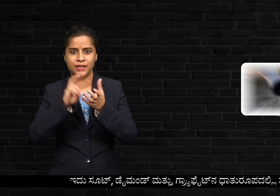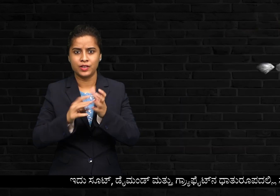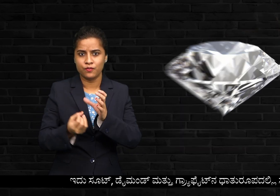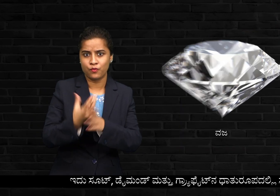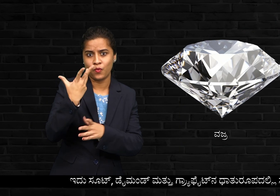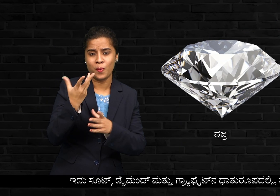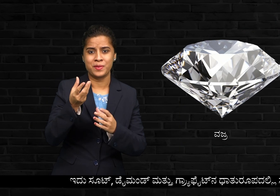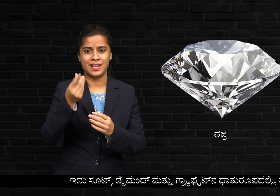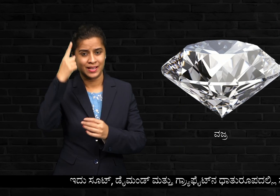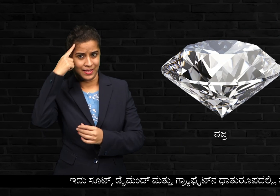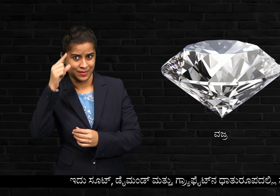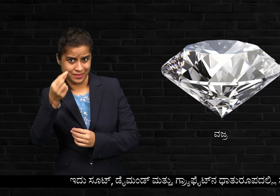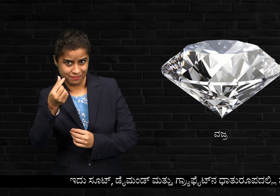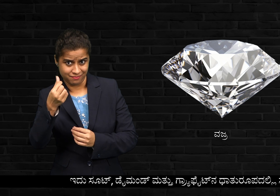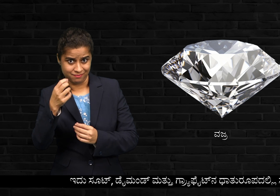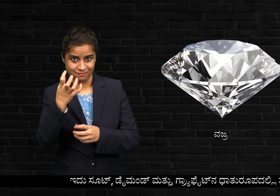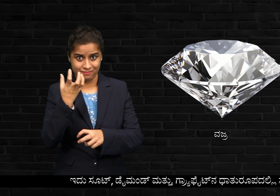ರೂಪದಲ್ಲಿ ಸಂಭವಿಸುತ್ತೆ.